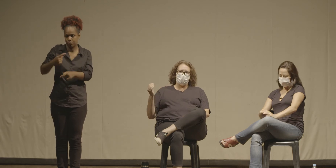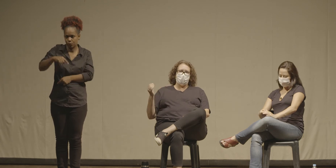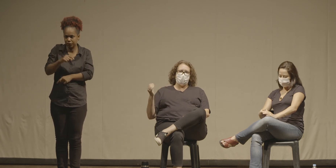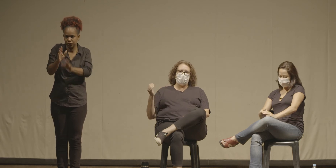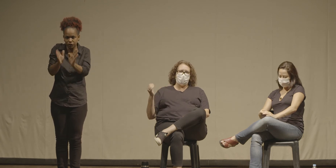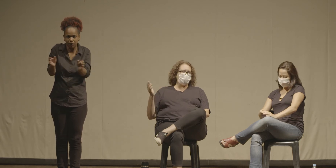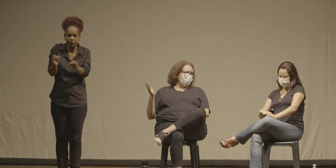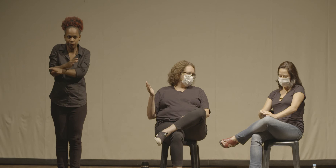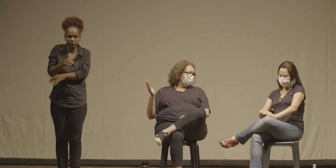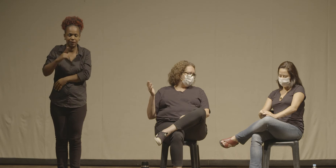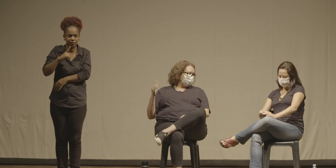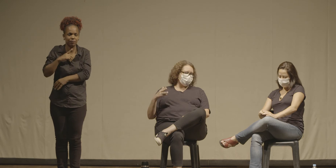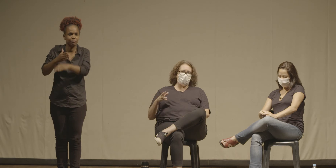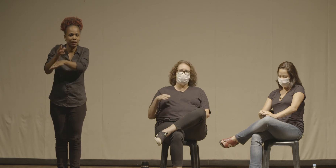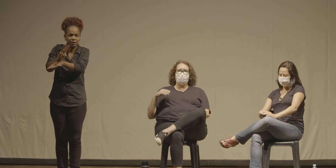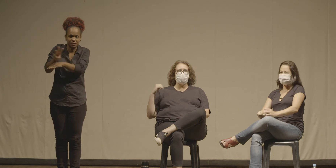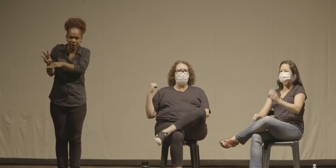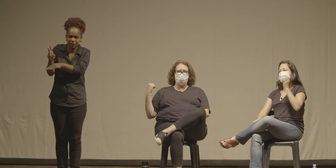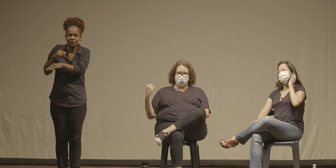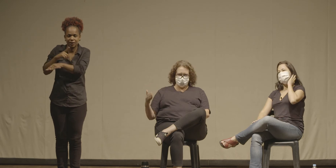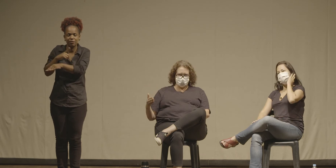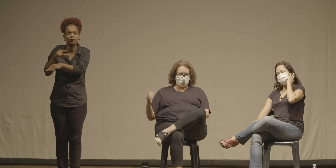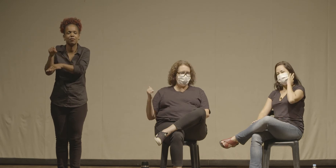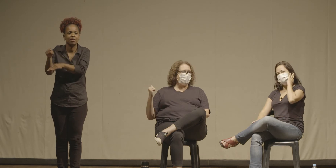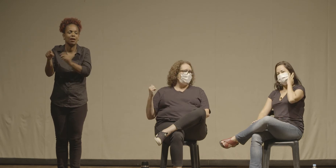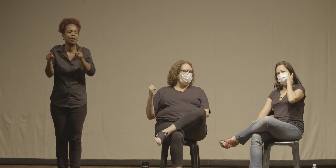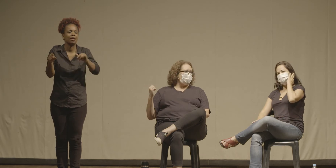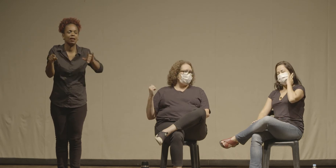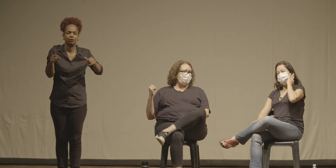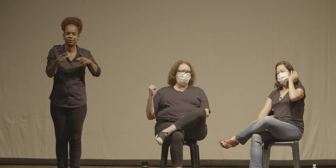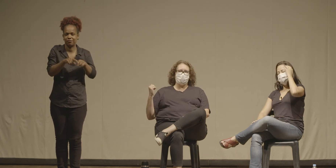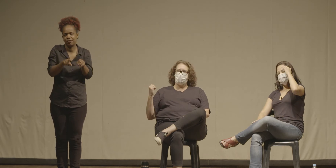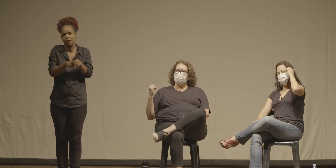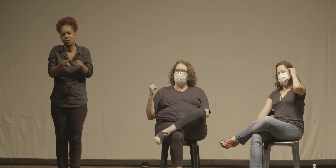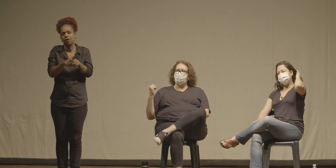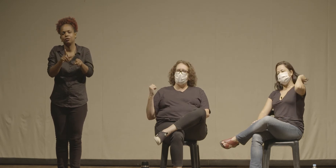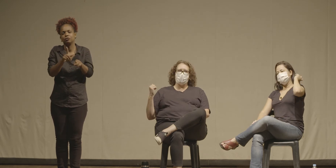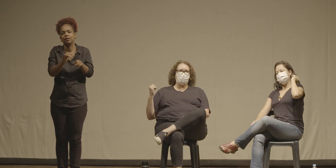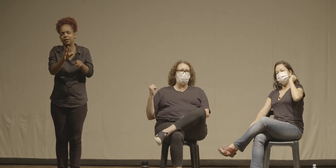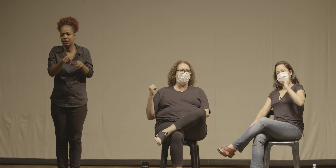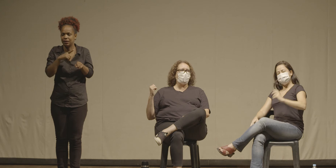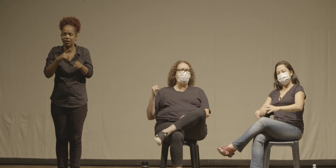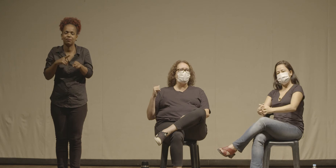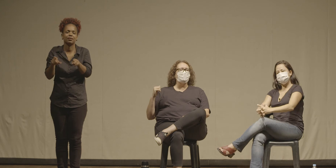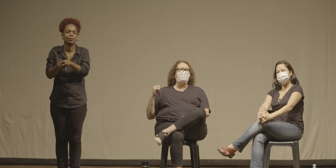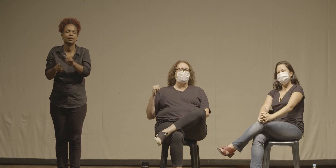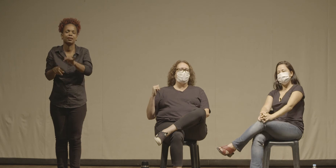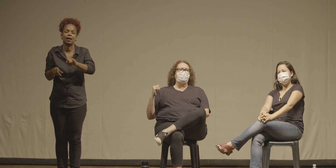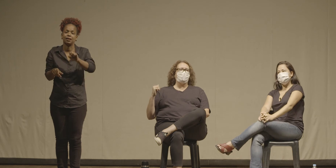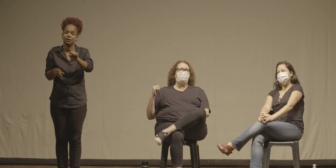fizemos, né, o site Mulheres à Sexta, a Cláudia Guedes fez o site junto com a Miss Lili de São Paulo, com a Thaís